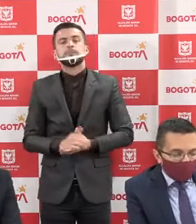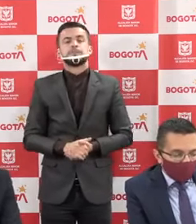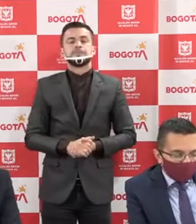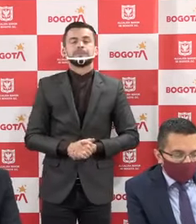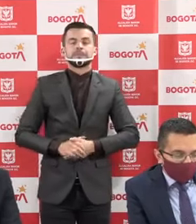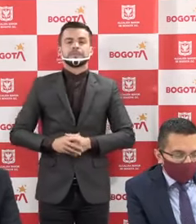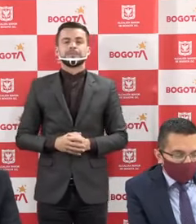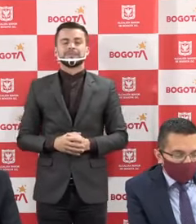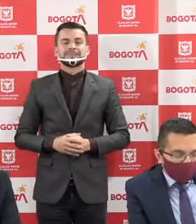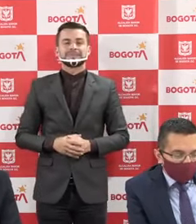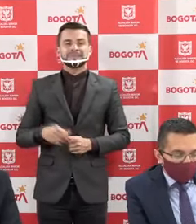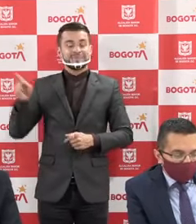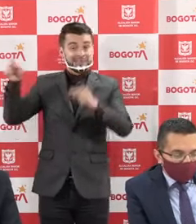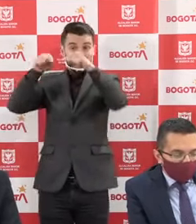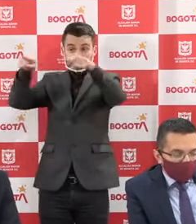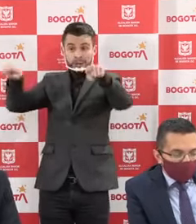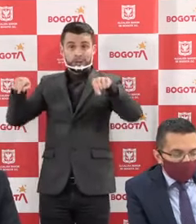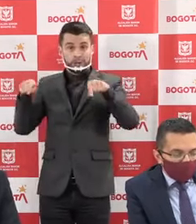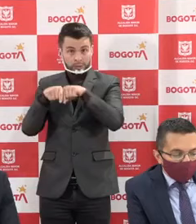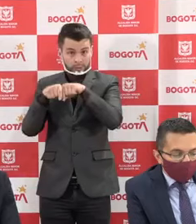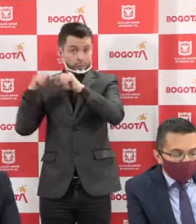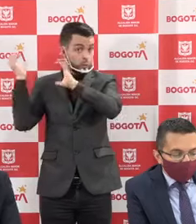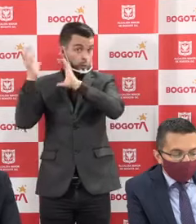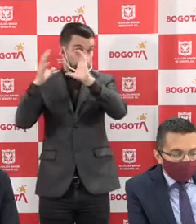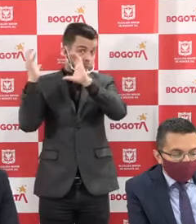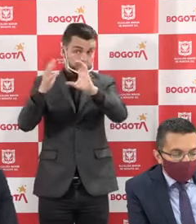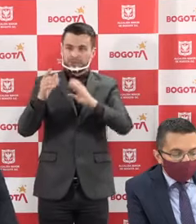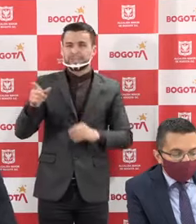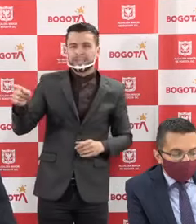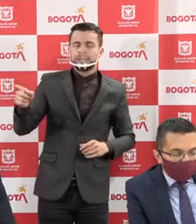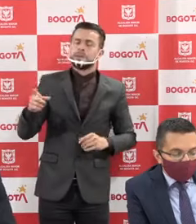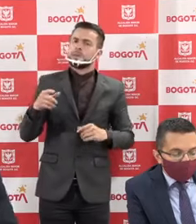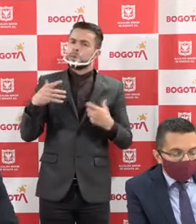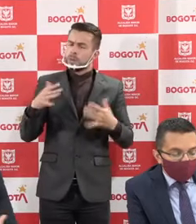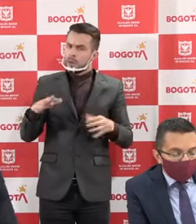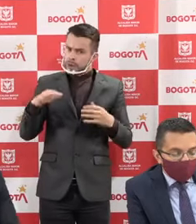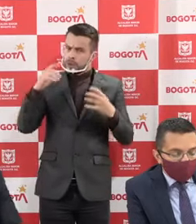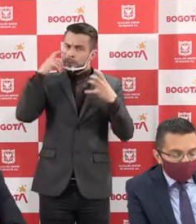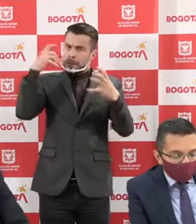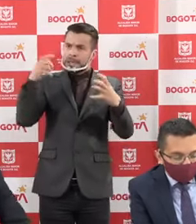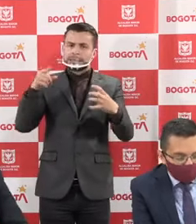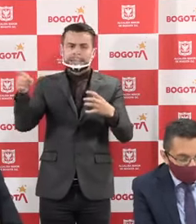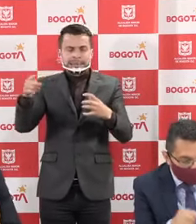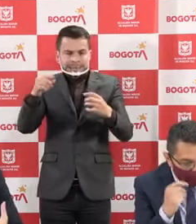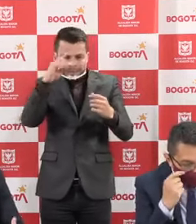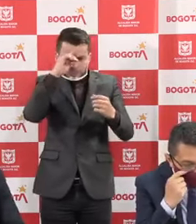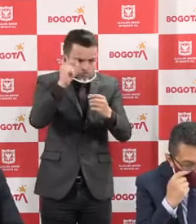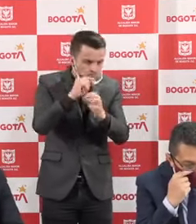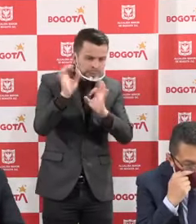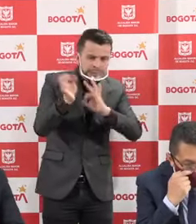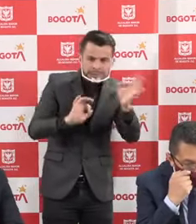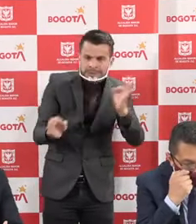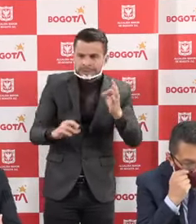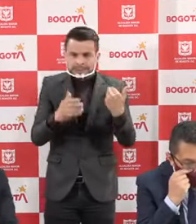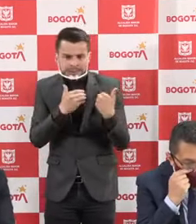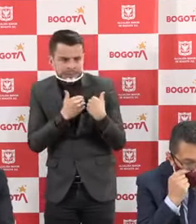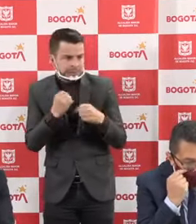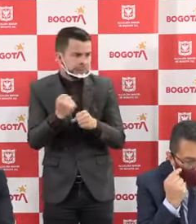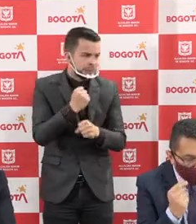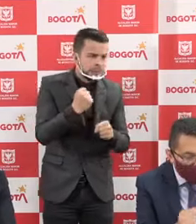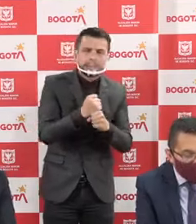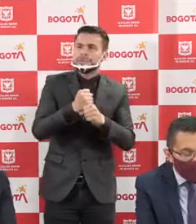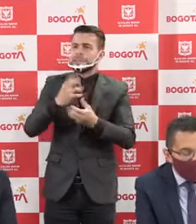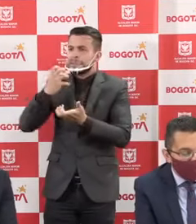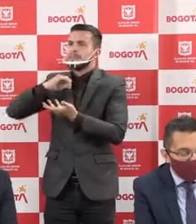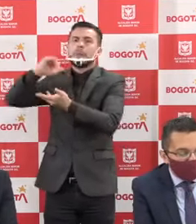ha tenido un enorme valor para atender esta pandemia para mantener abastecida a bogotá y estamos agradecidos con